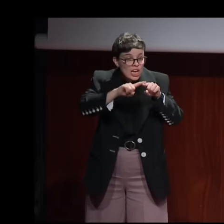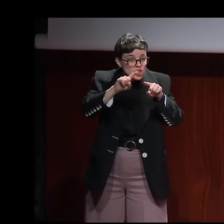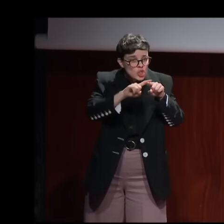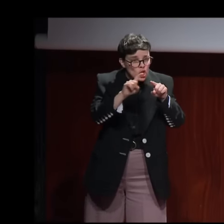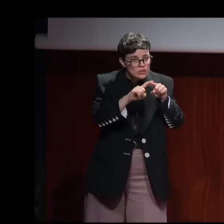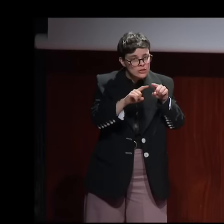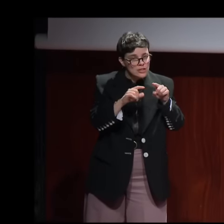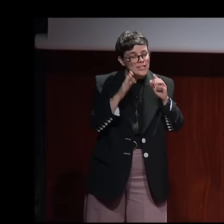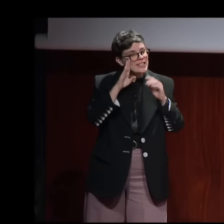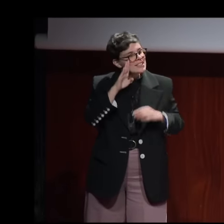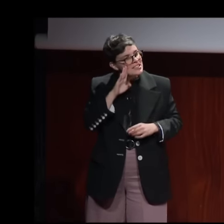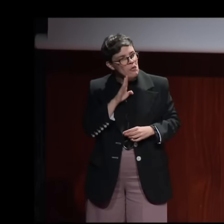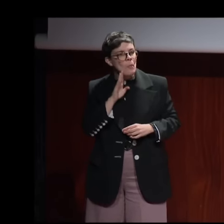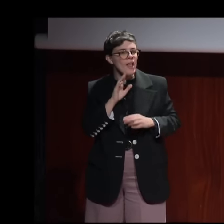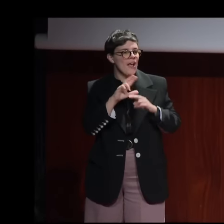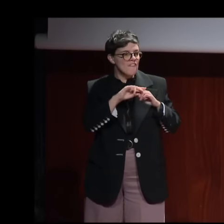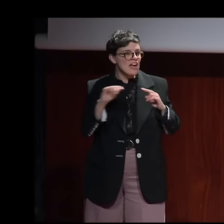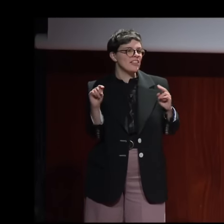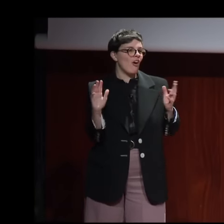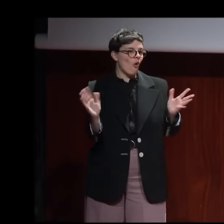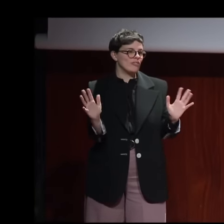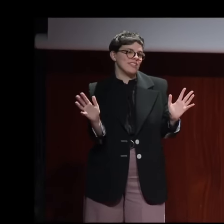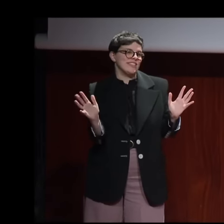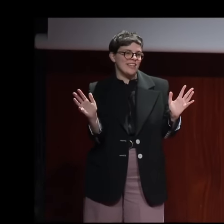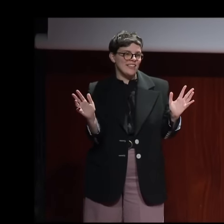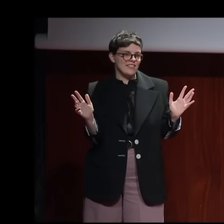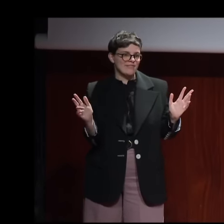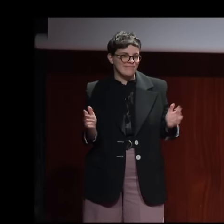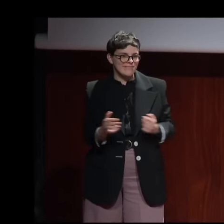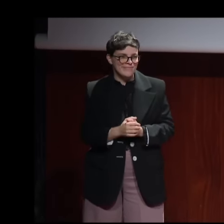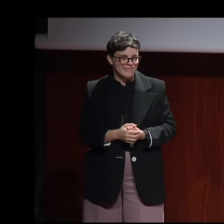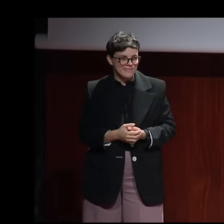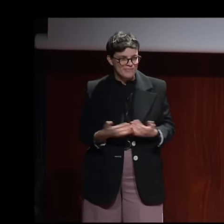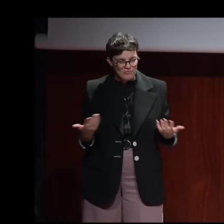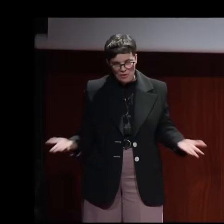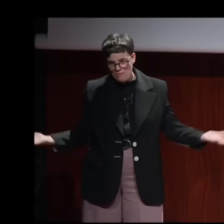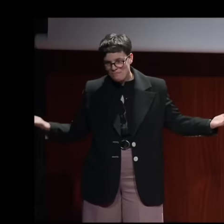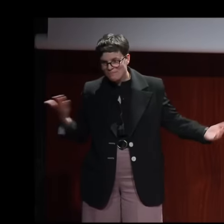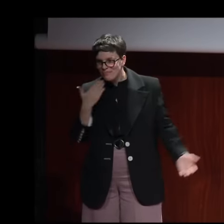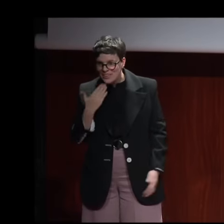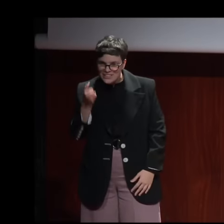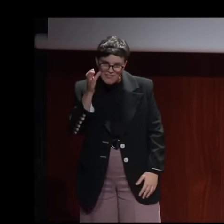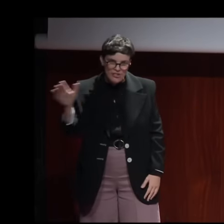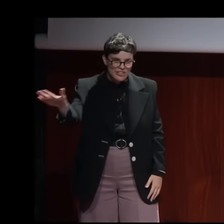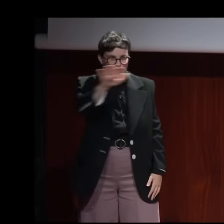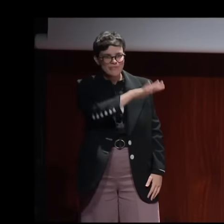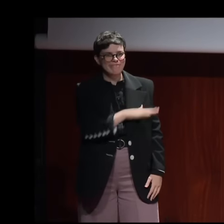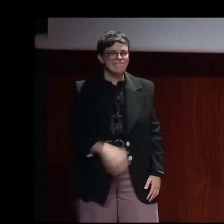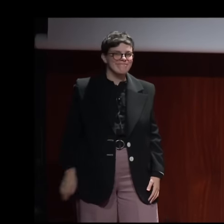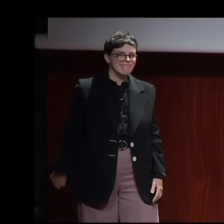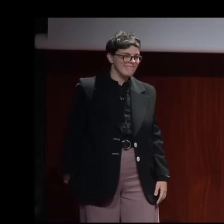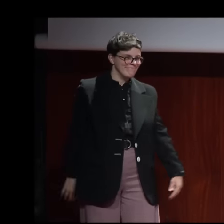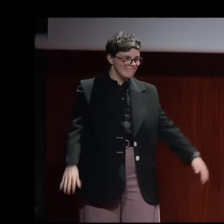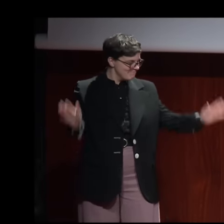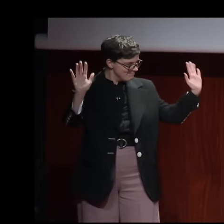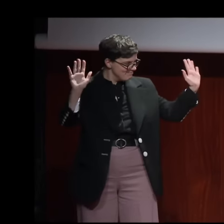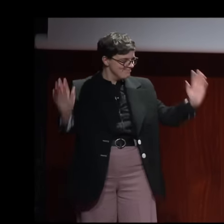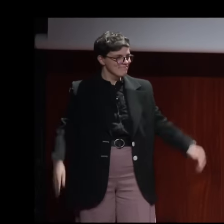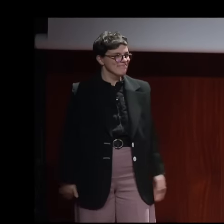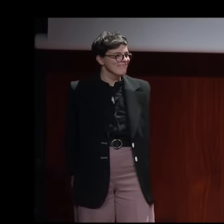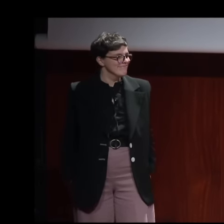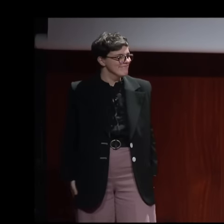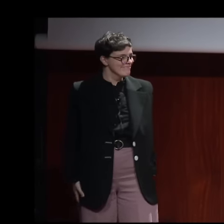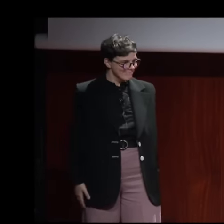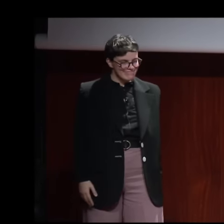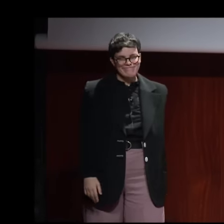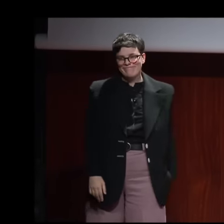si vous, sourds, vous avez envie de produire des choses, vraiment faites-le en langue des signes. Voilà. Merci à tous et